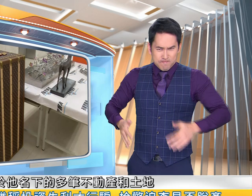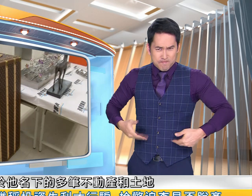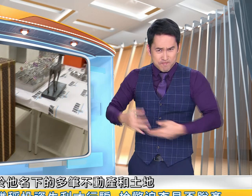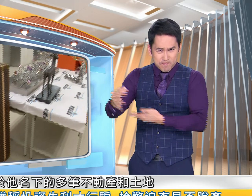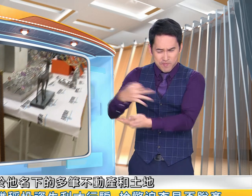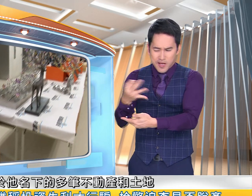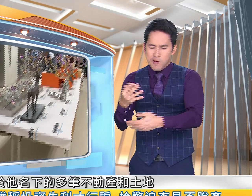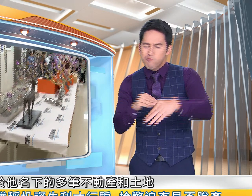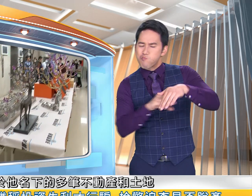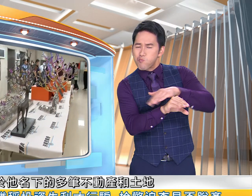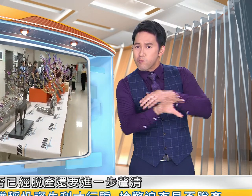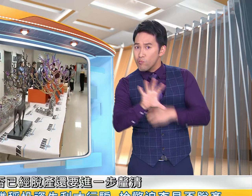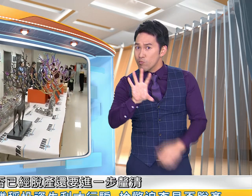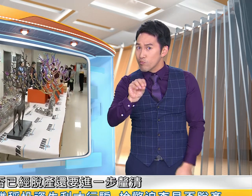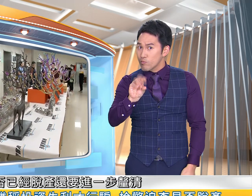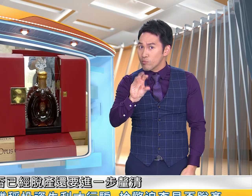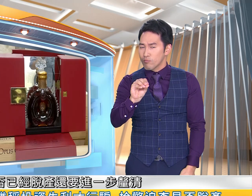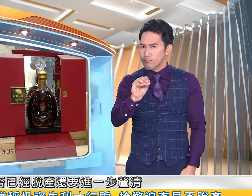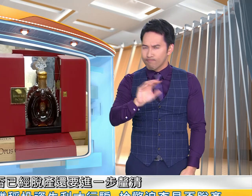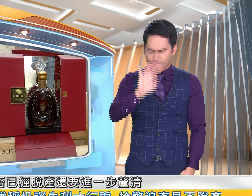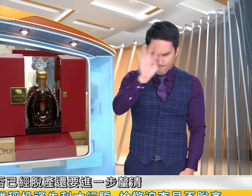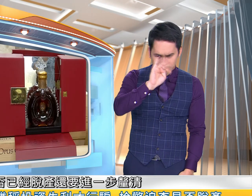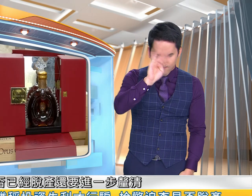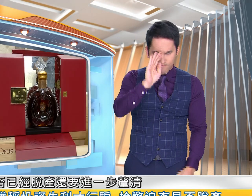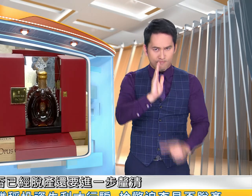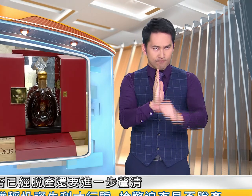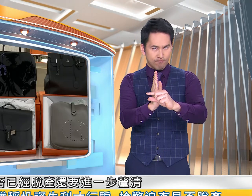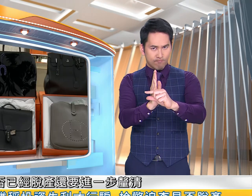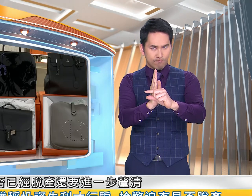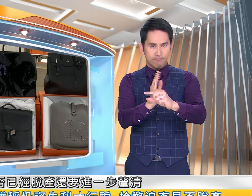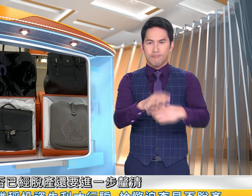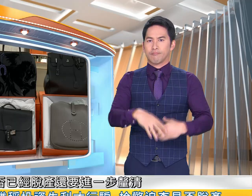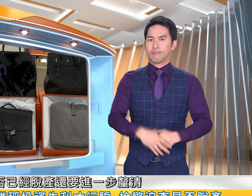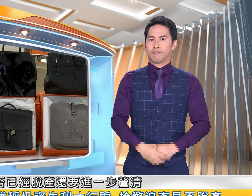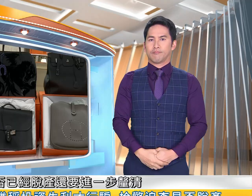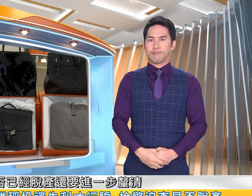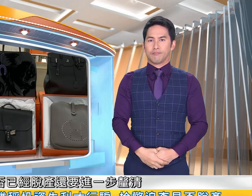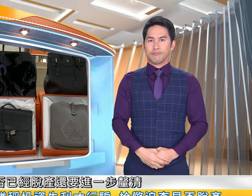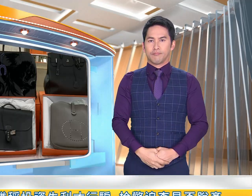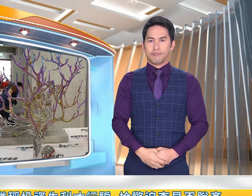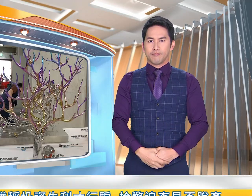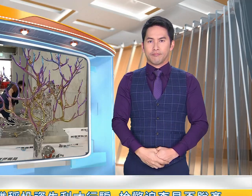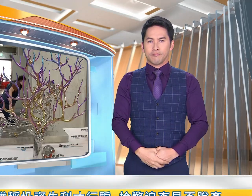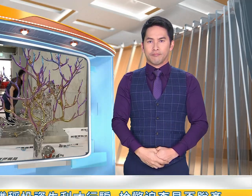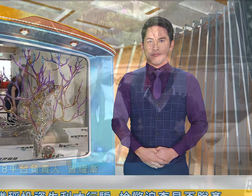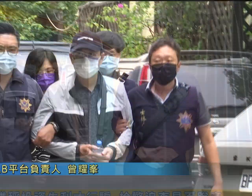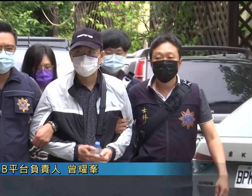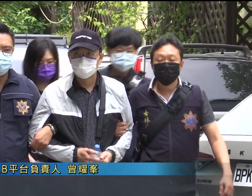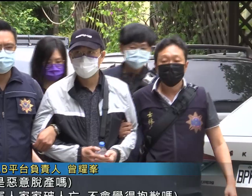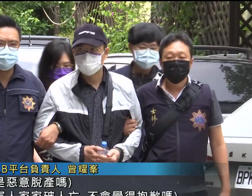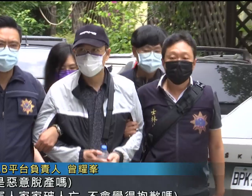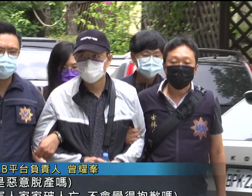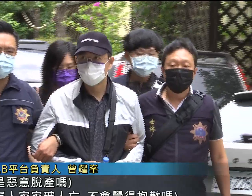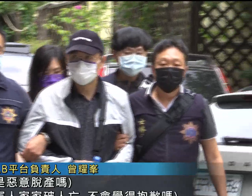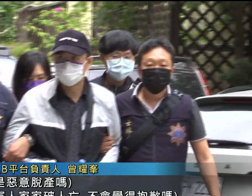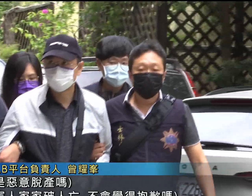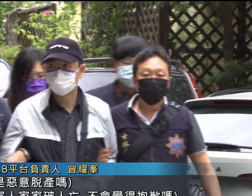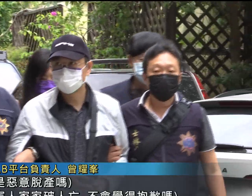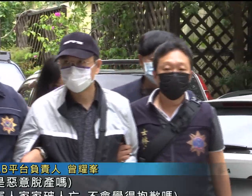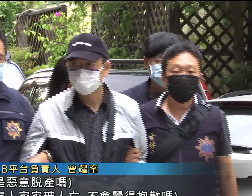地是否已经脱产，还要做进一步理清。 是恶意脱产吗？ 看人家家破人亡，不会觉